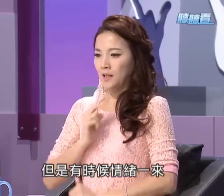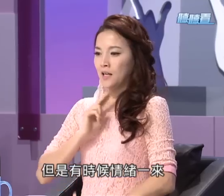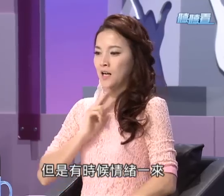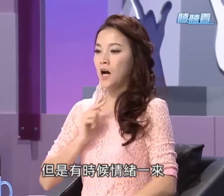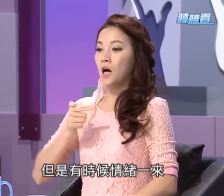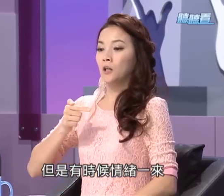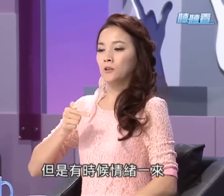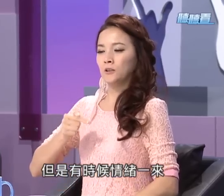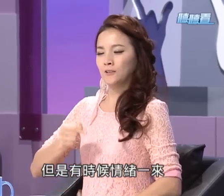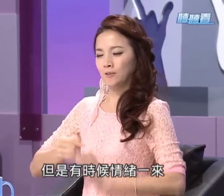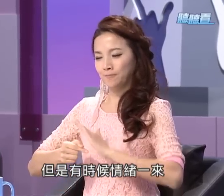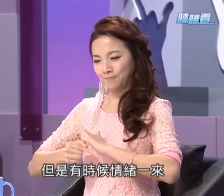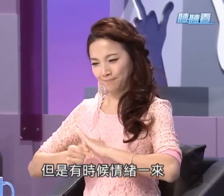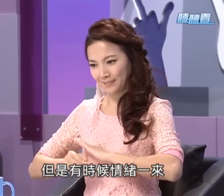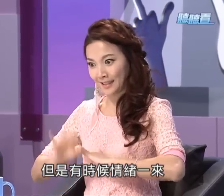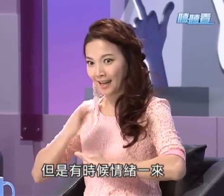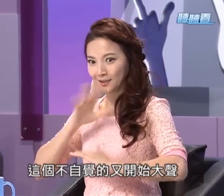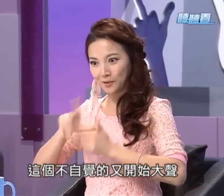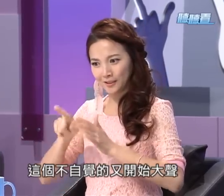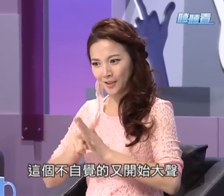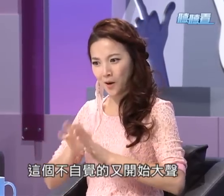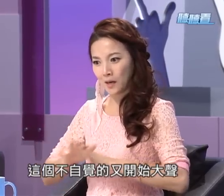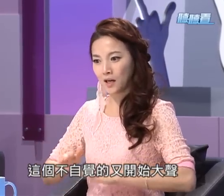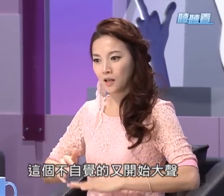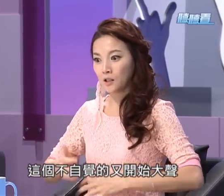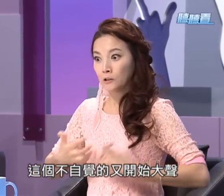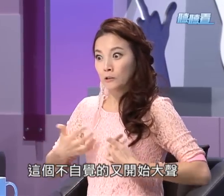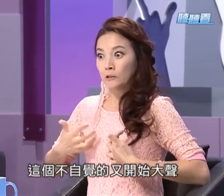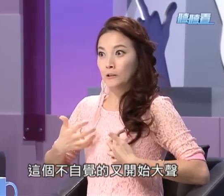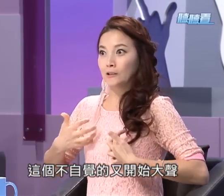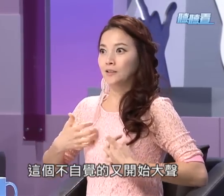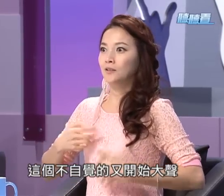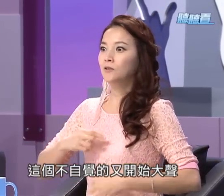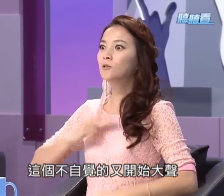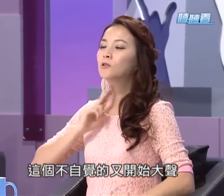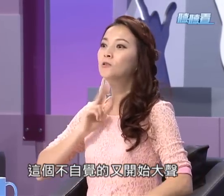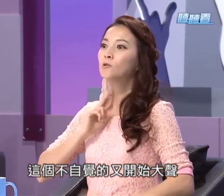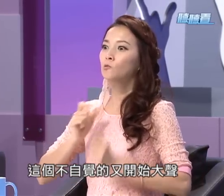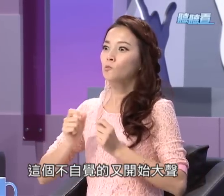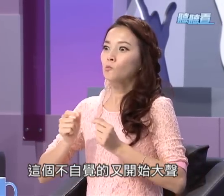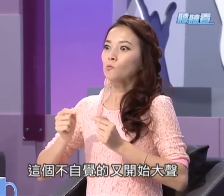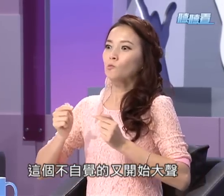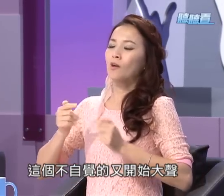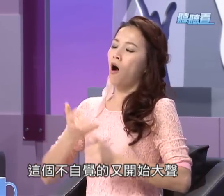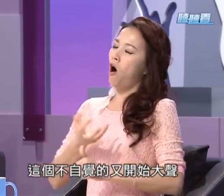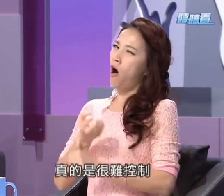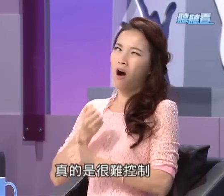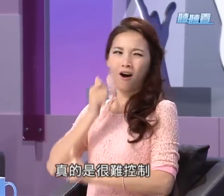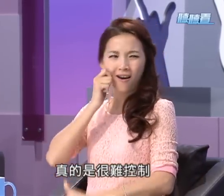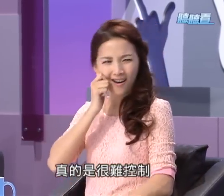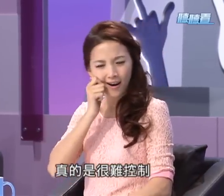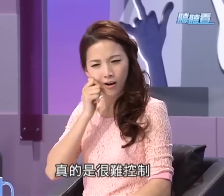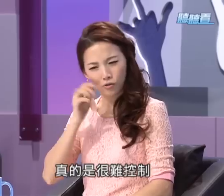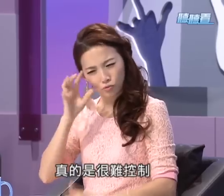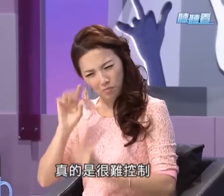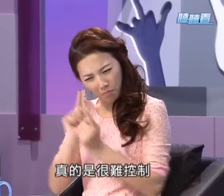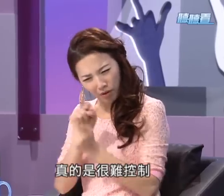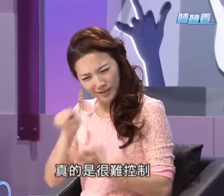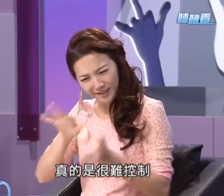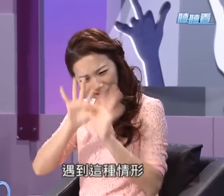时候情绪一来，这个不自觉的呢又开始大声，哦，真的是很难控制。遇到